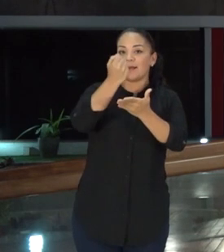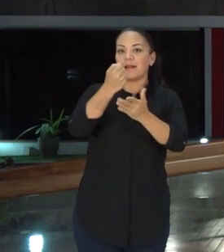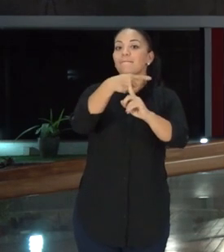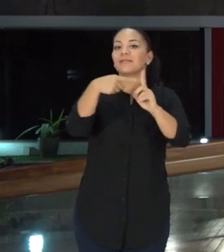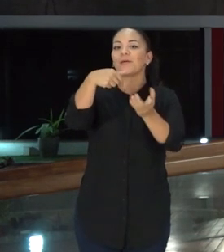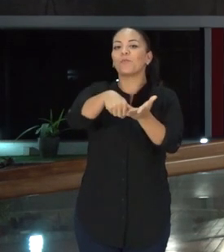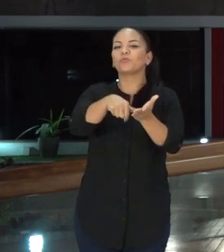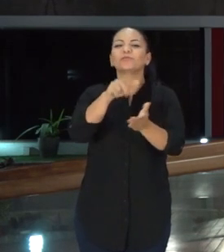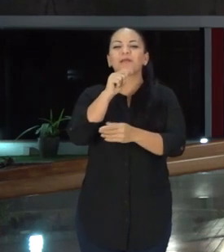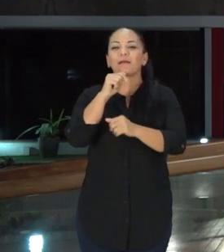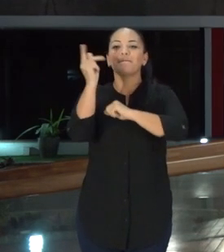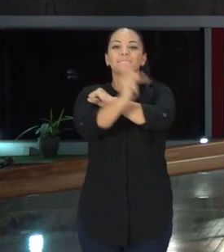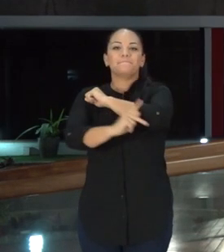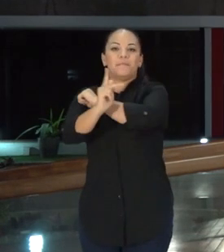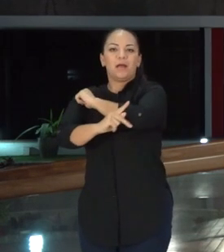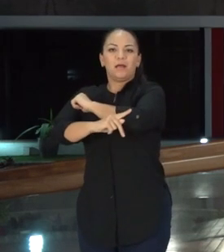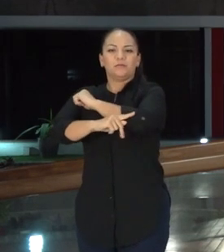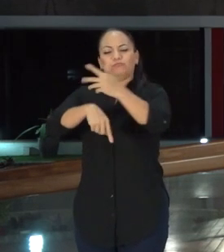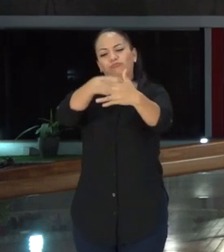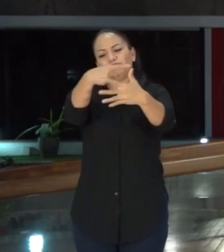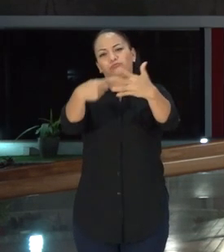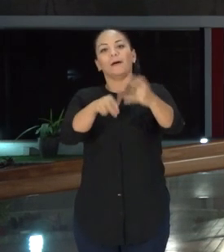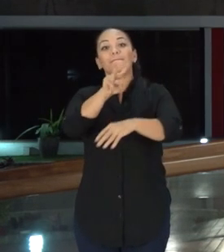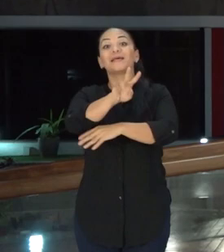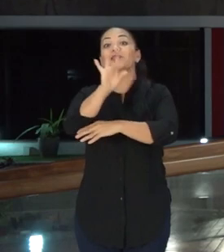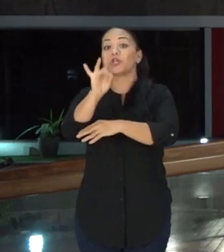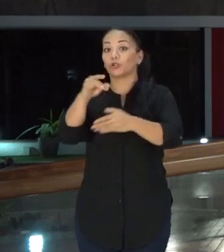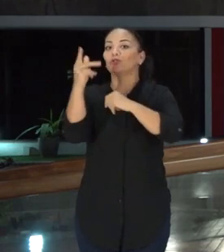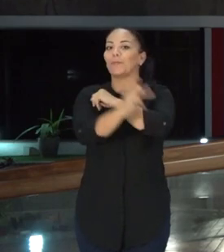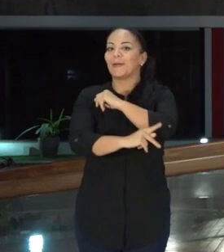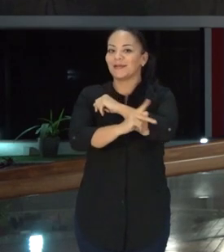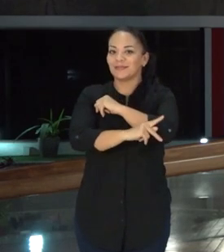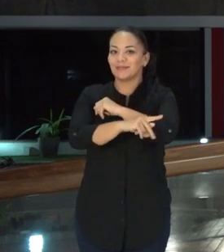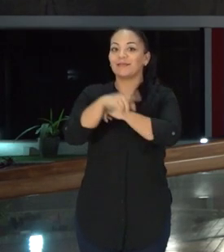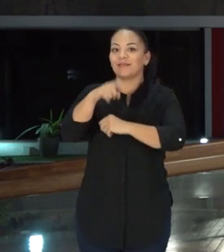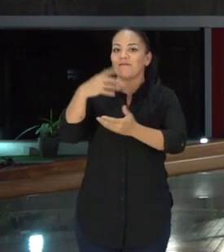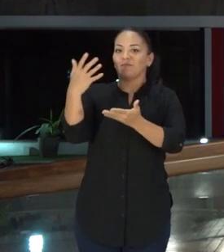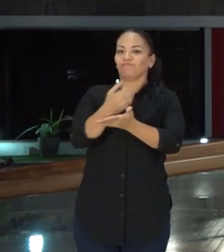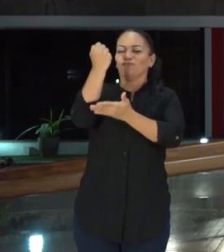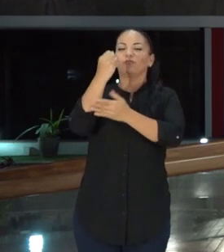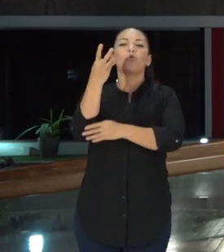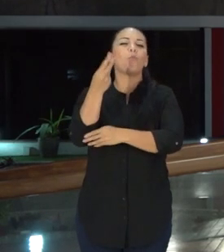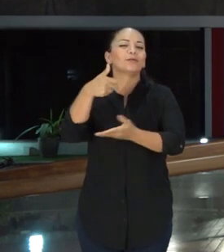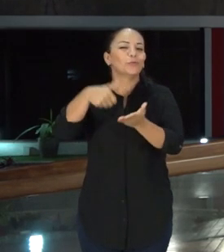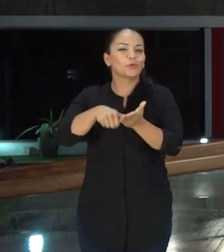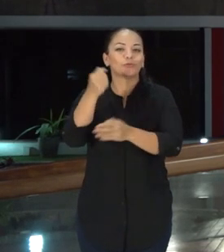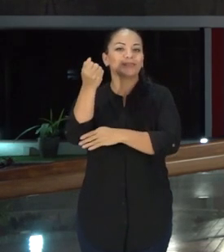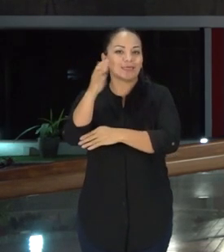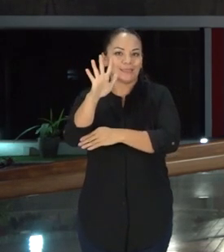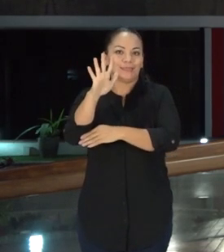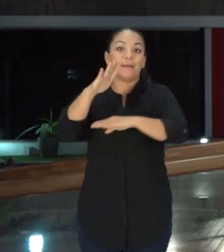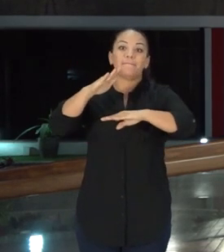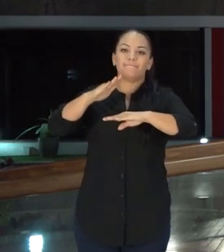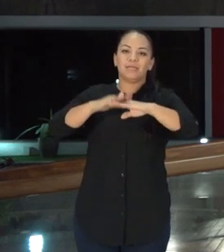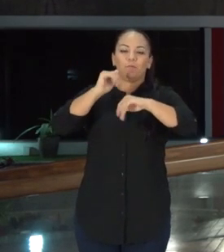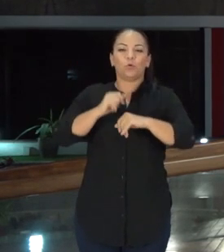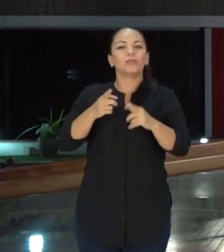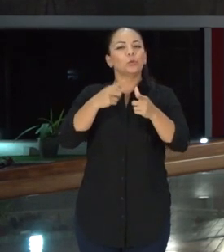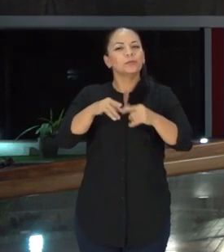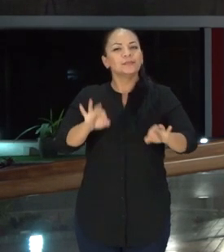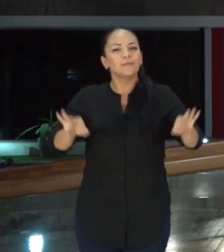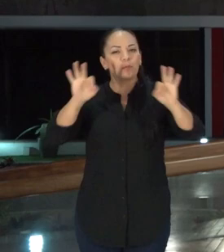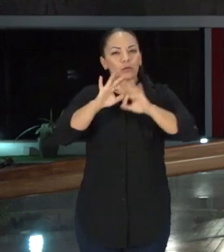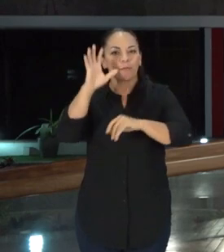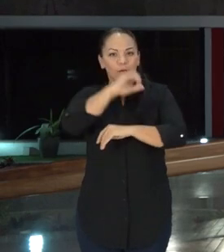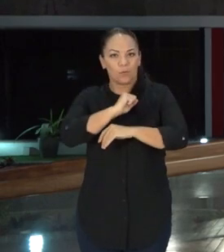los países, son 28 los que votan, hay que ganar 15. Entonces, hay que tomar en cuenta que en